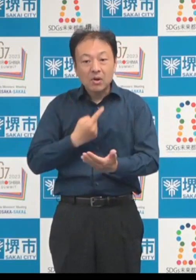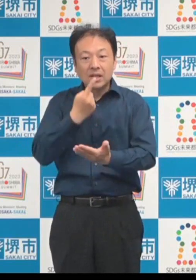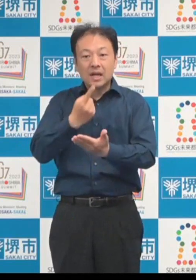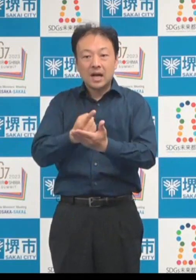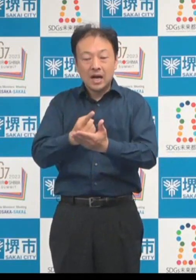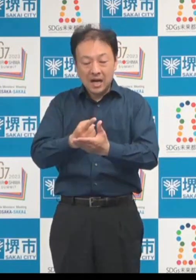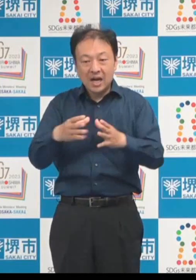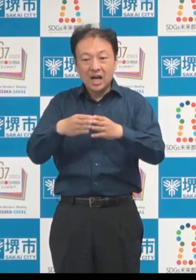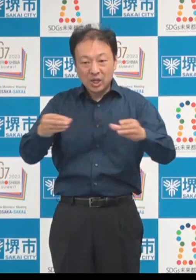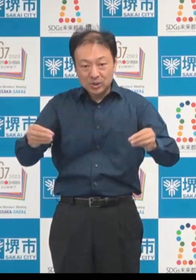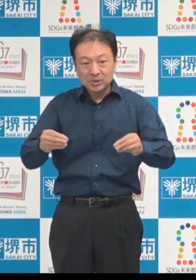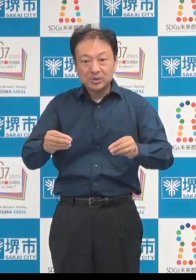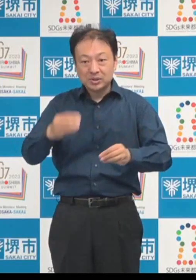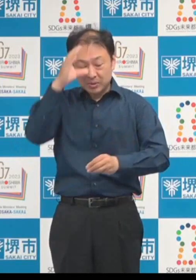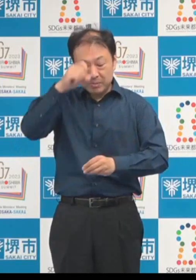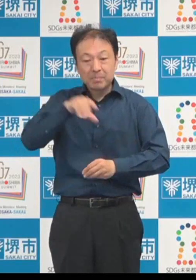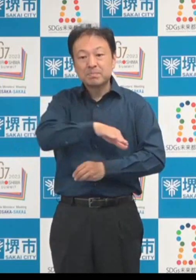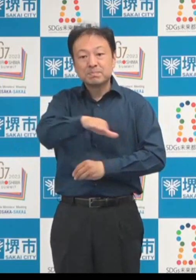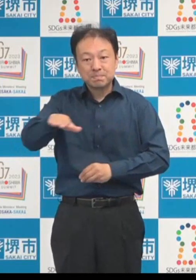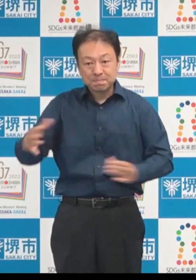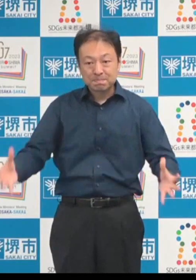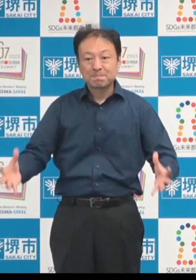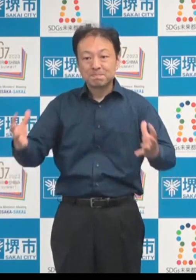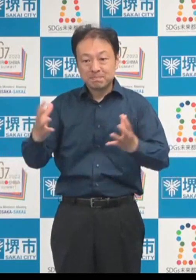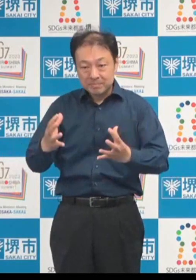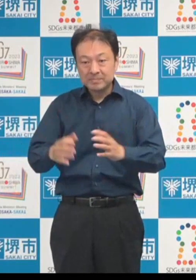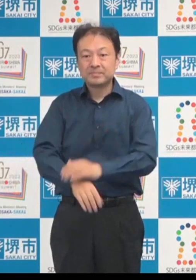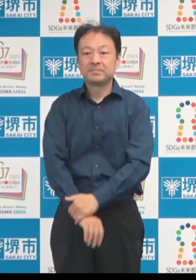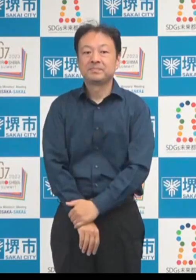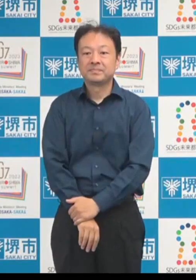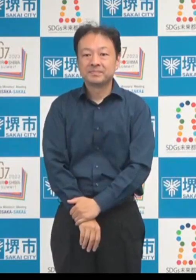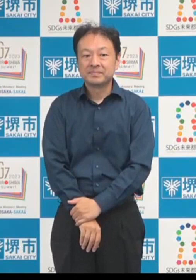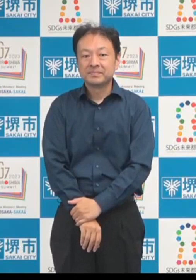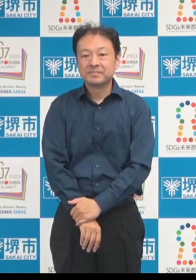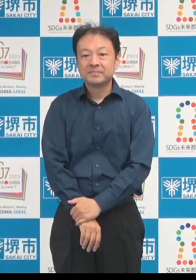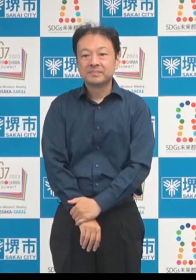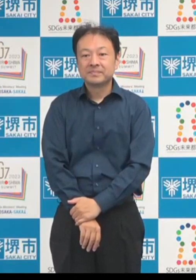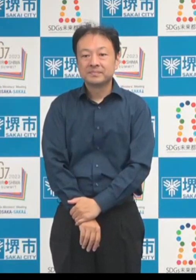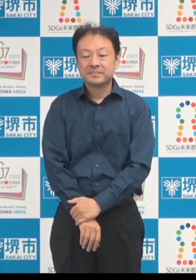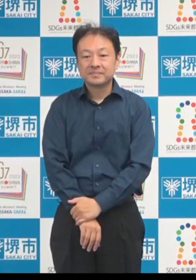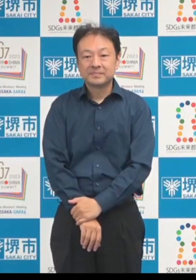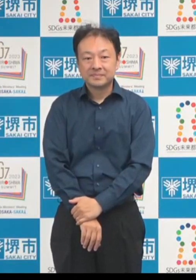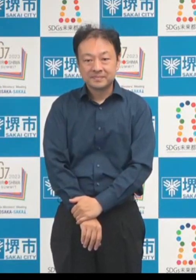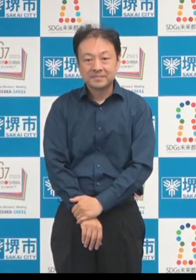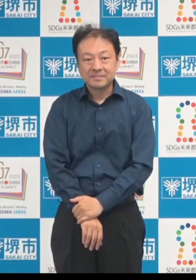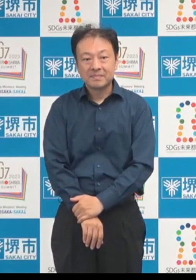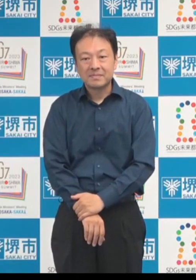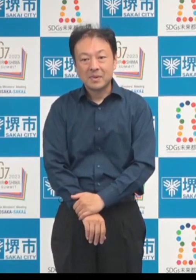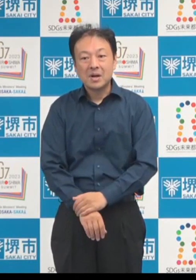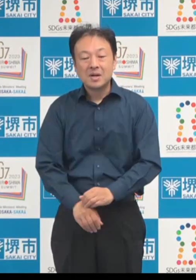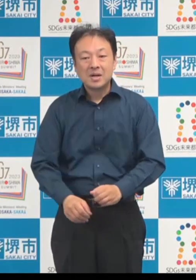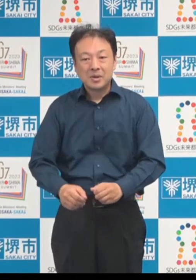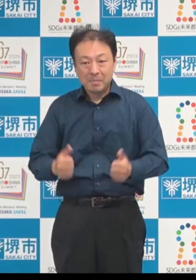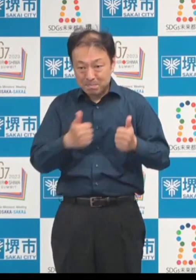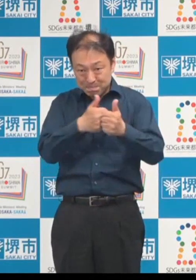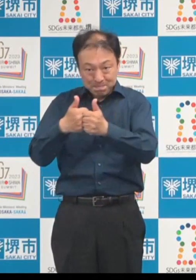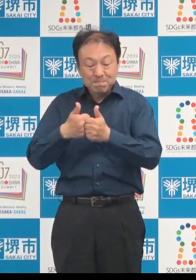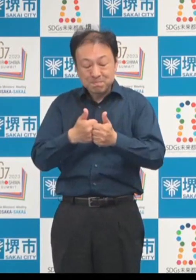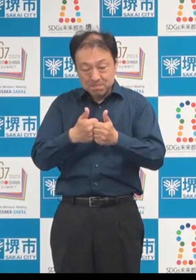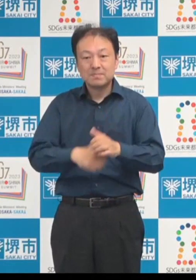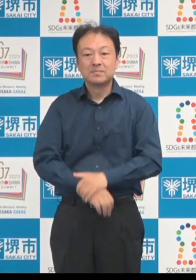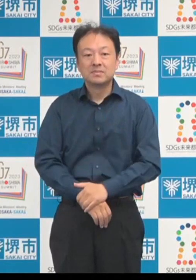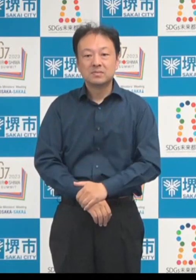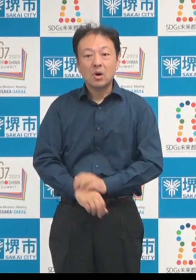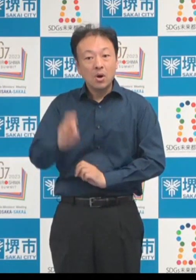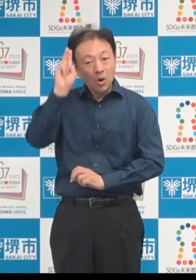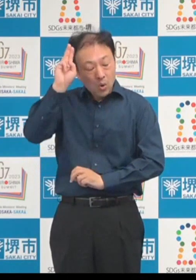の皆さんをお迎えをしまして、パネリストに迎えましたパネルディスカッション、そして大